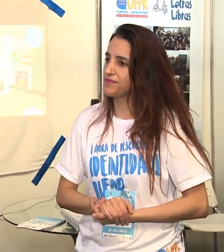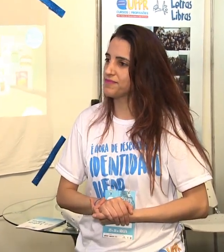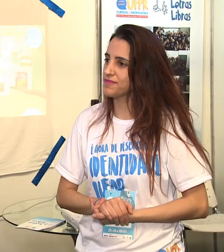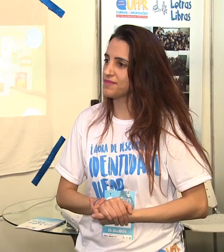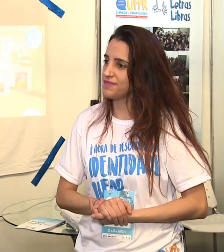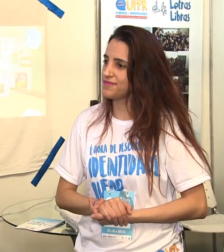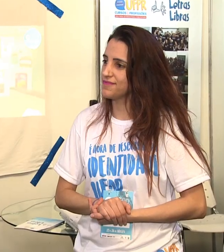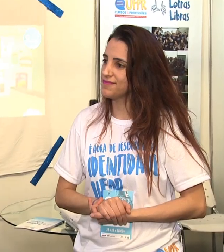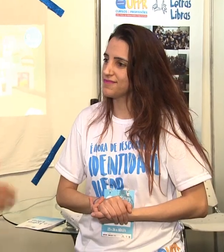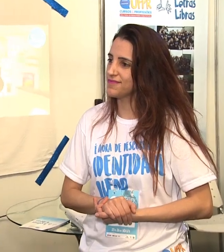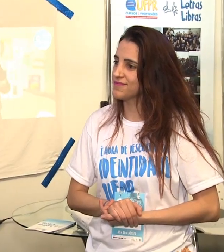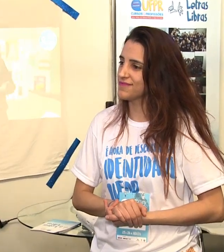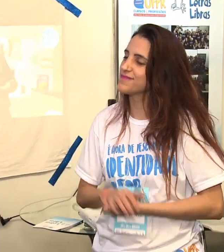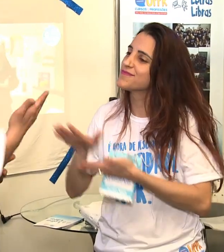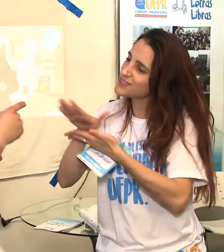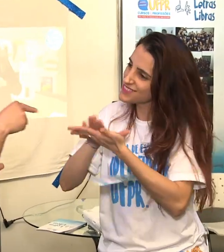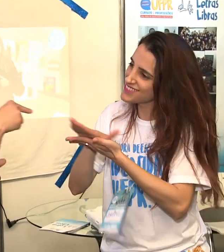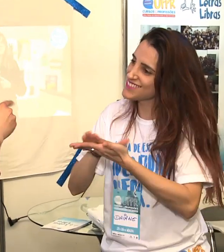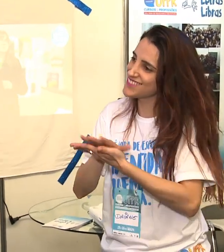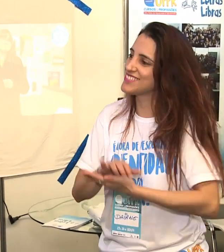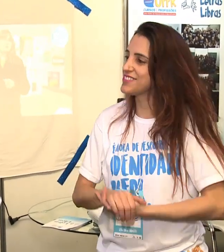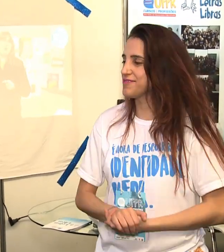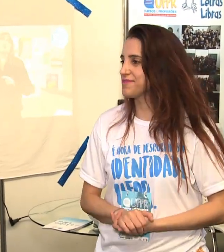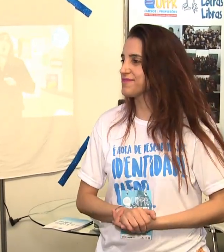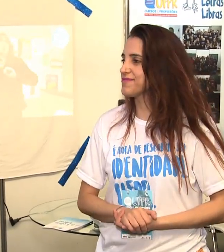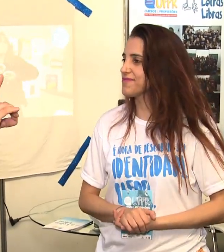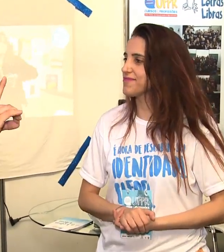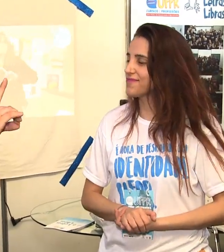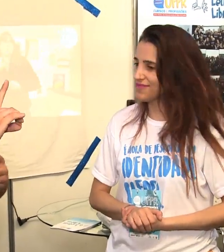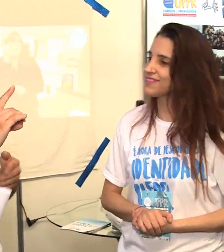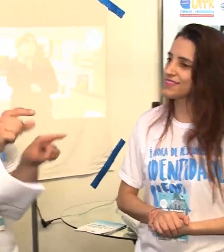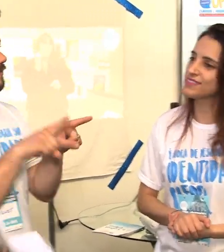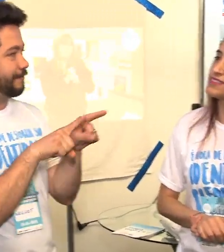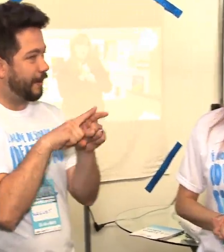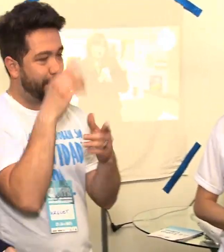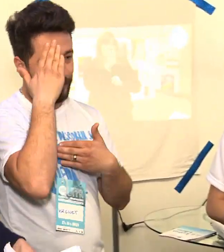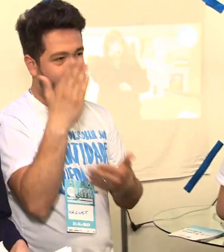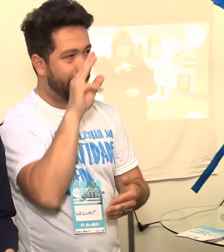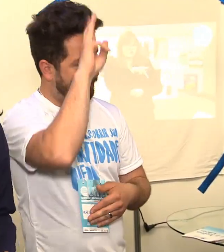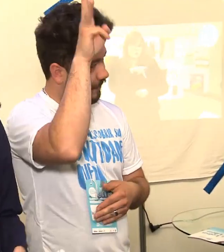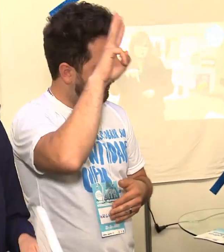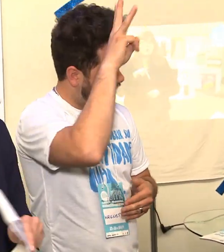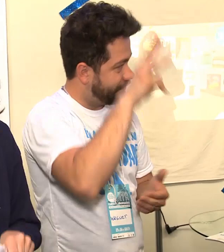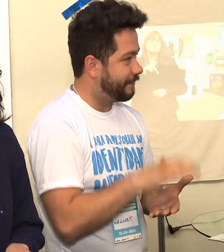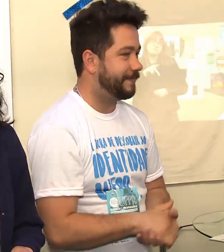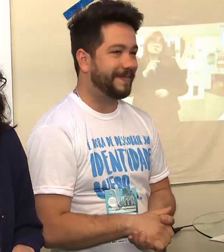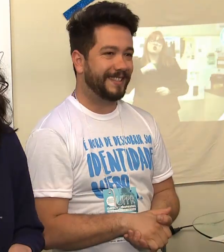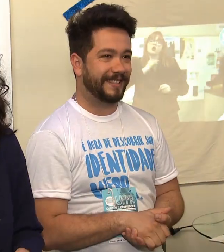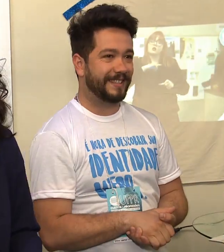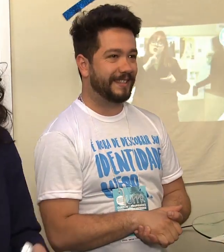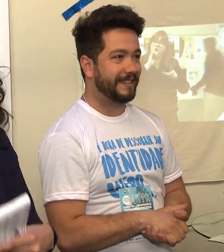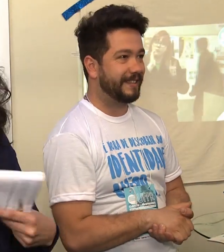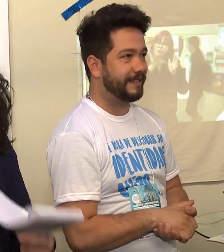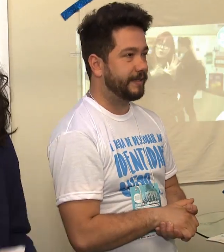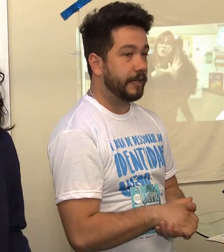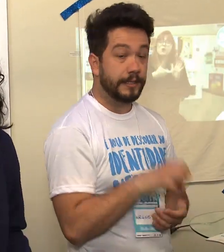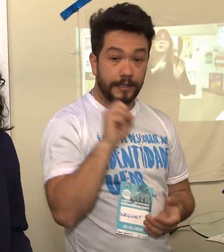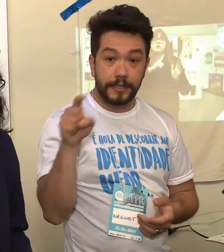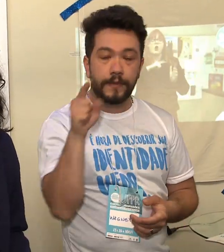Muito obrigada, Dayane, coordenadora do curso. E muito obrigada ao intérprete, Wagner. Se você tem interesse em saber um pouquinho mais sobre